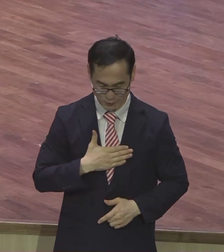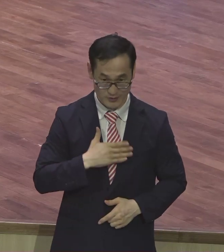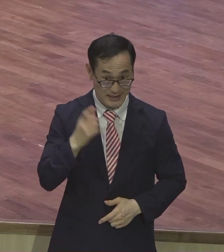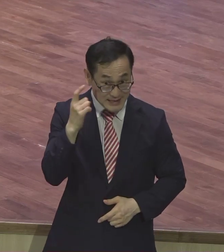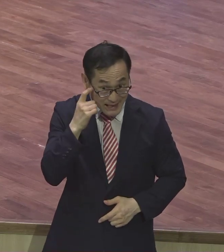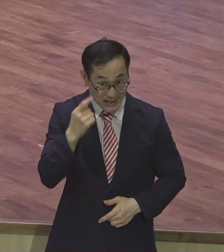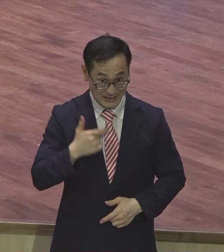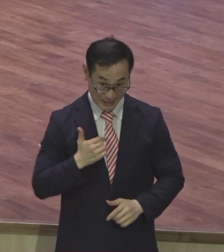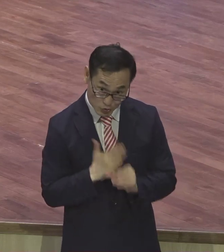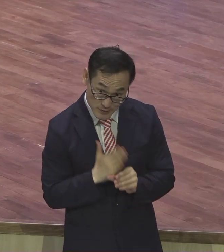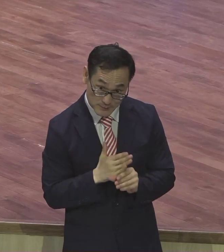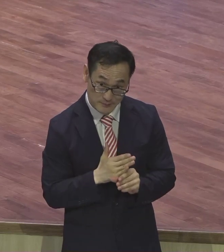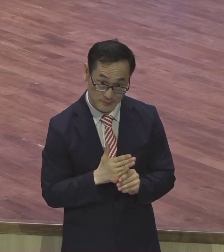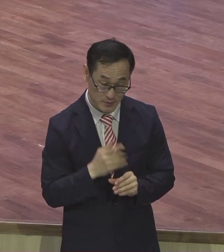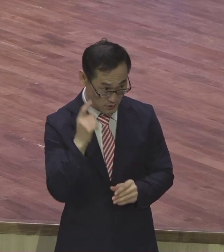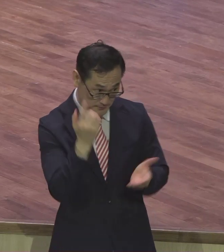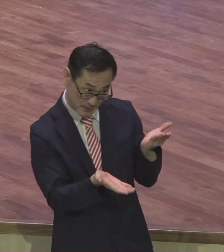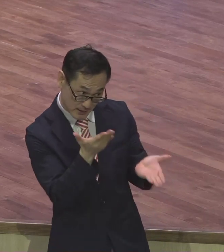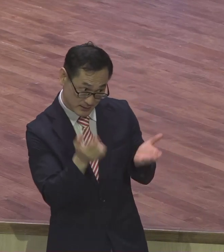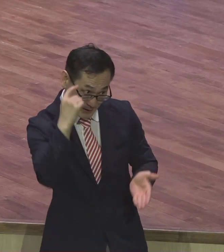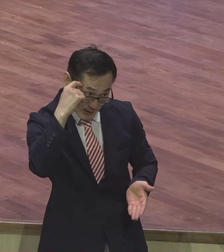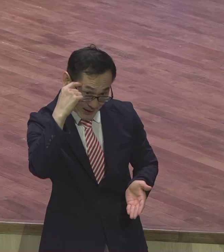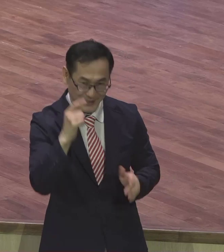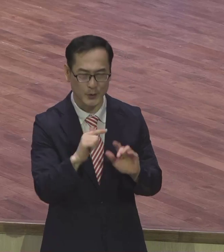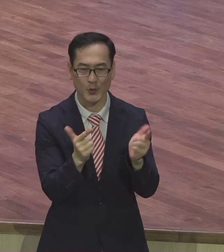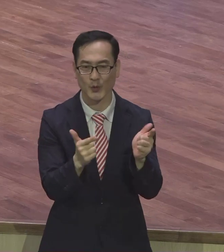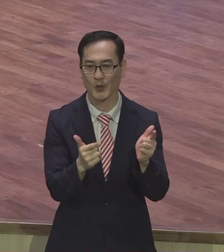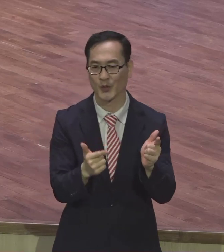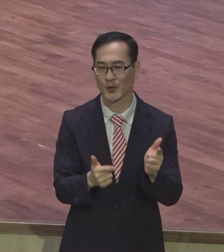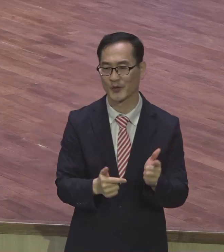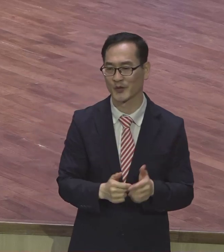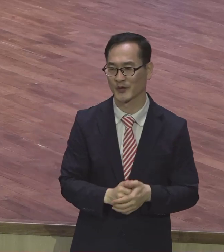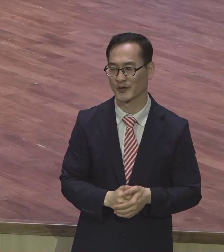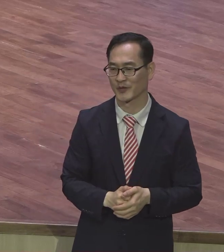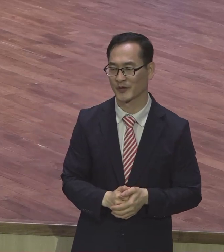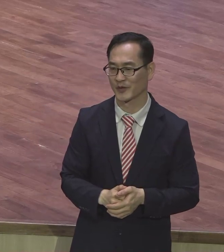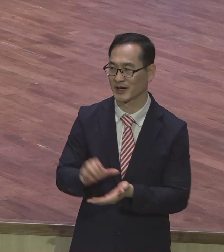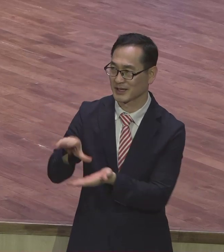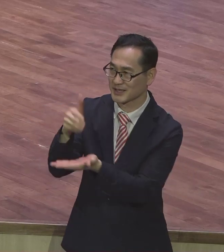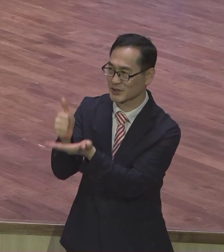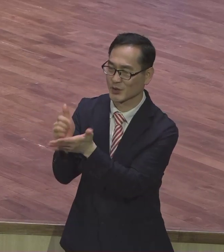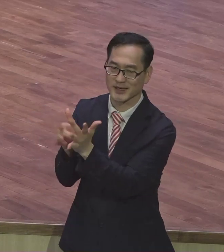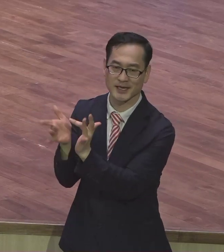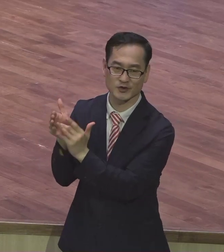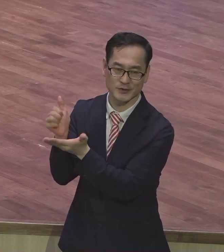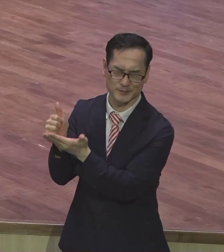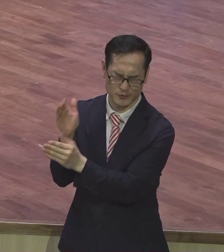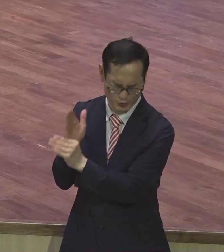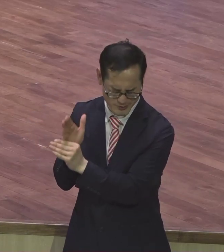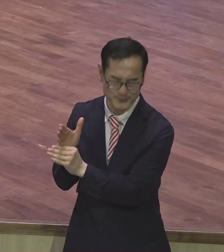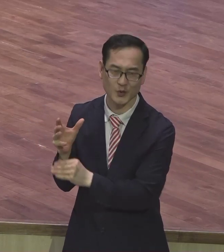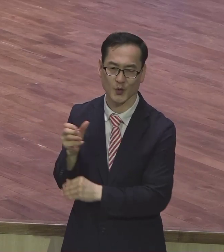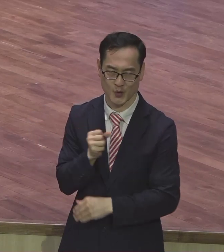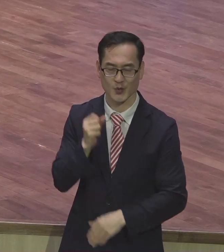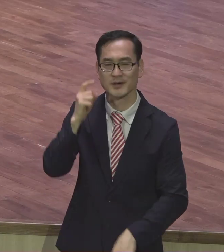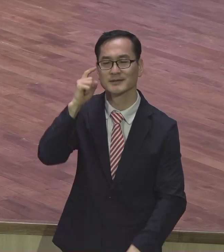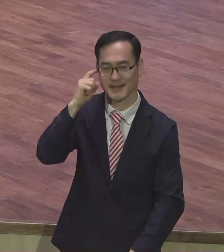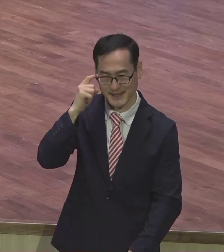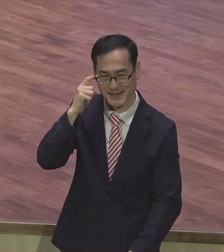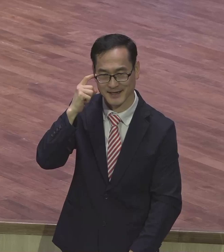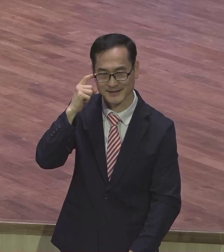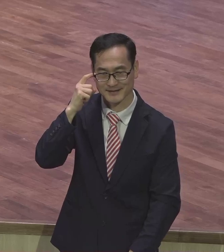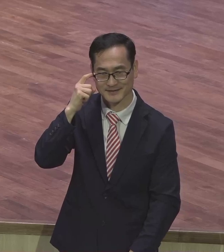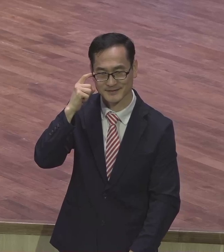내 자존심 내가 내 생각으로 하는 게 아니에요 그리스도 중심으로 해석을 하는 것 그리스도 중심으로 오늘부터 그렇게